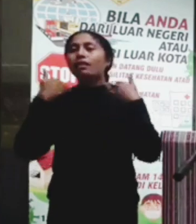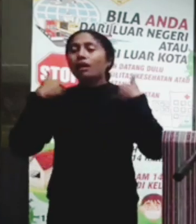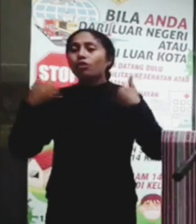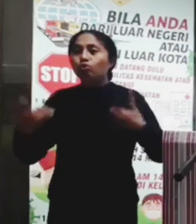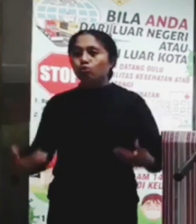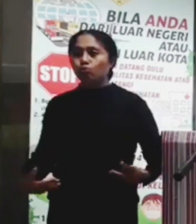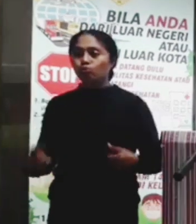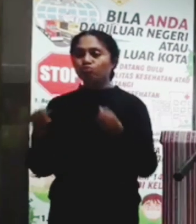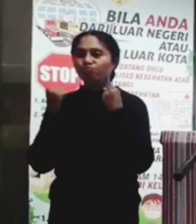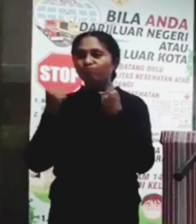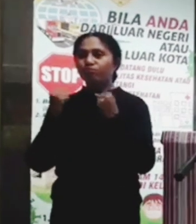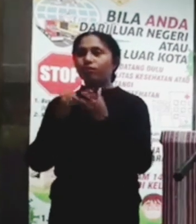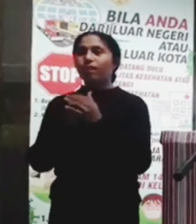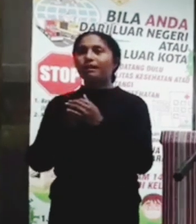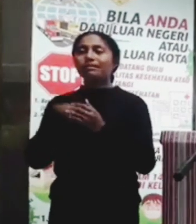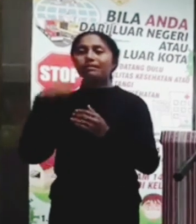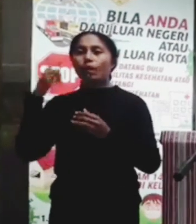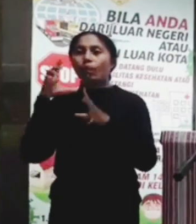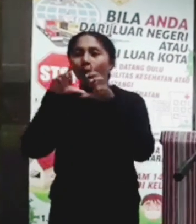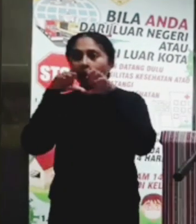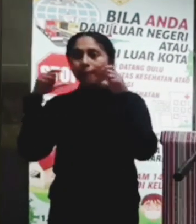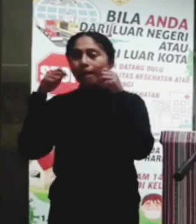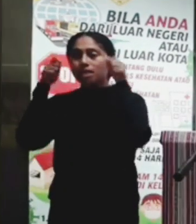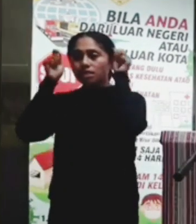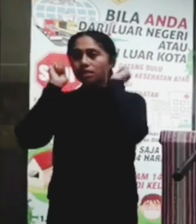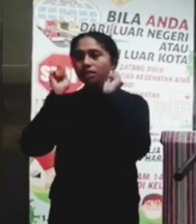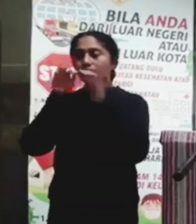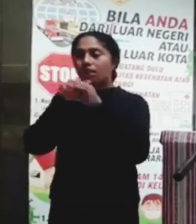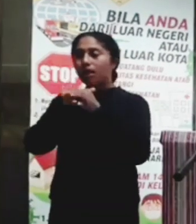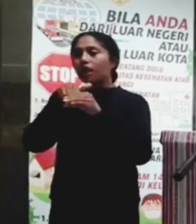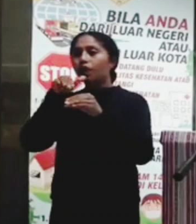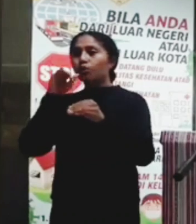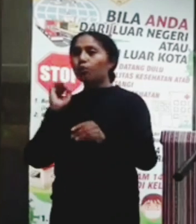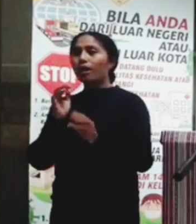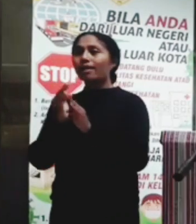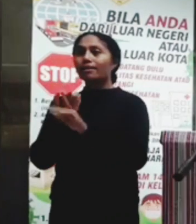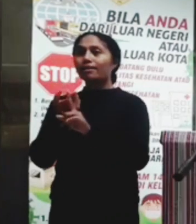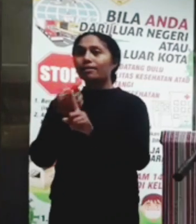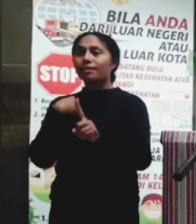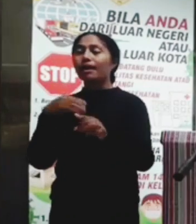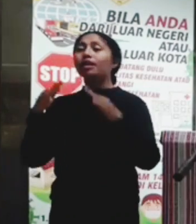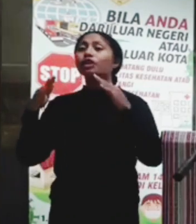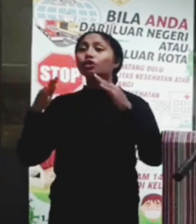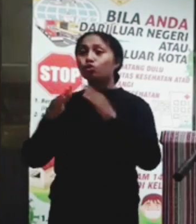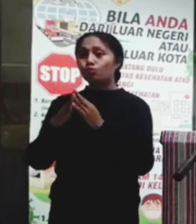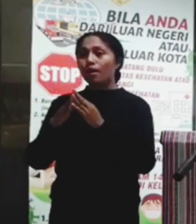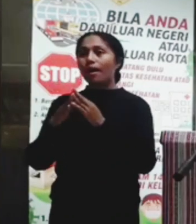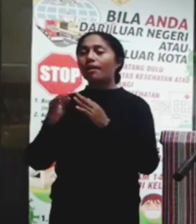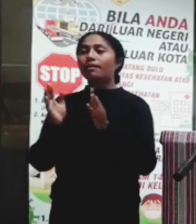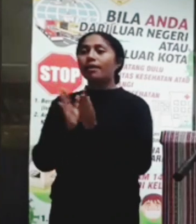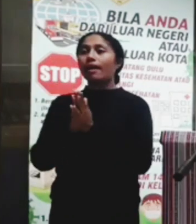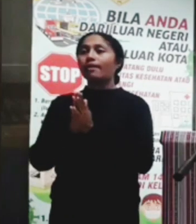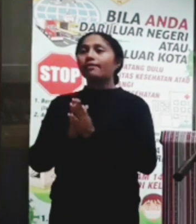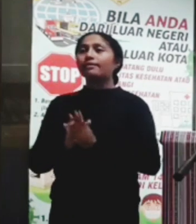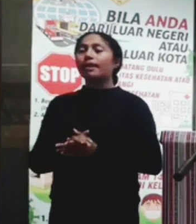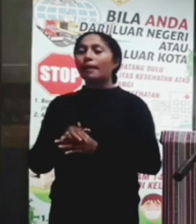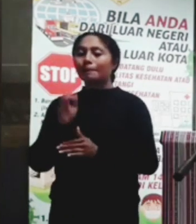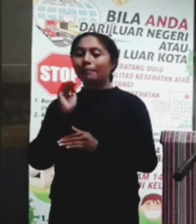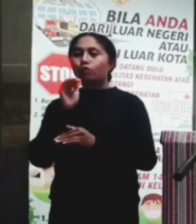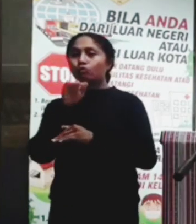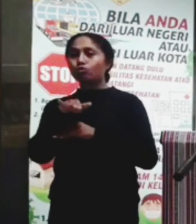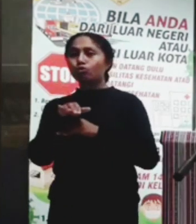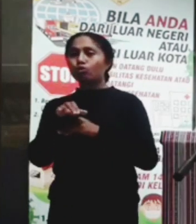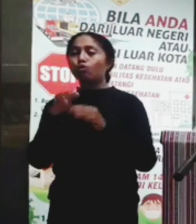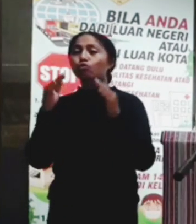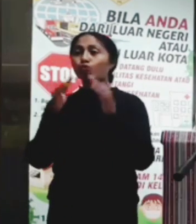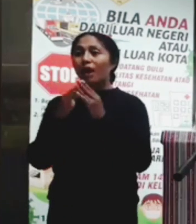tubuh selalu memakai masker ketika keluar dari rumah Hai dan menuju